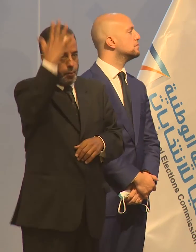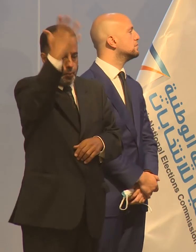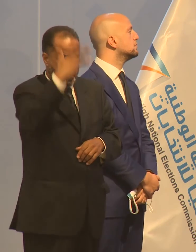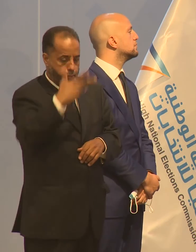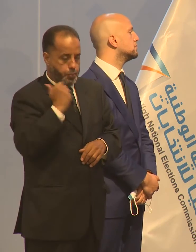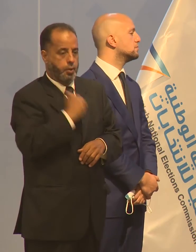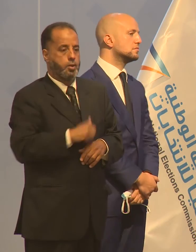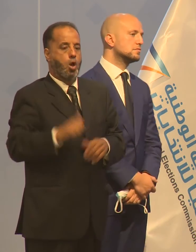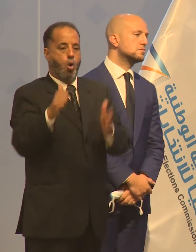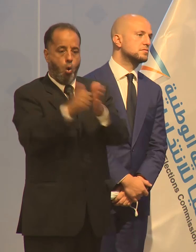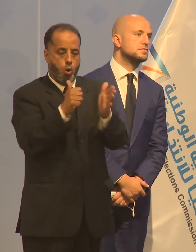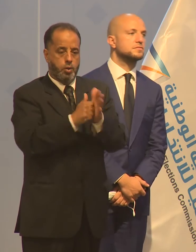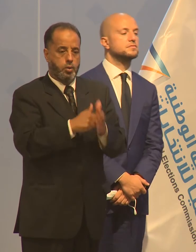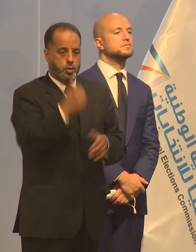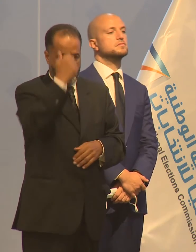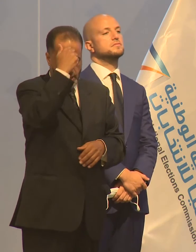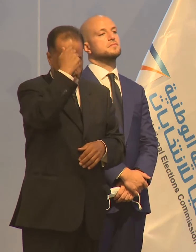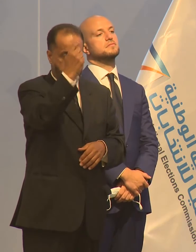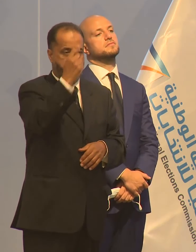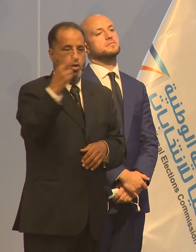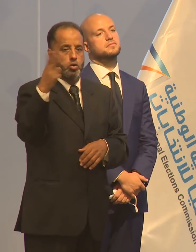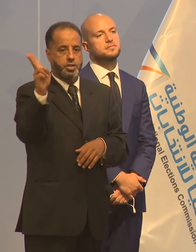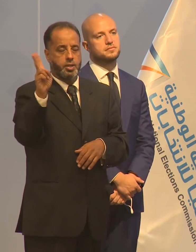إحصائية السكان لسنة 2020.